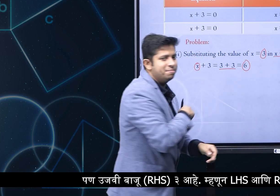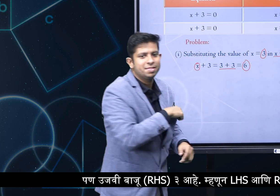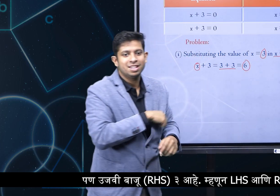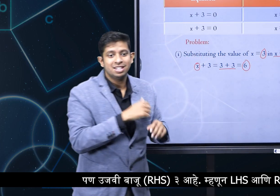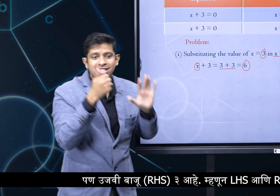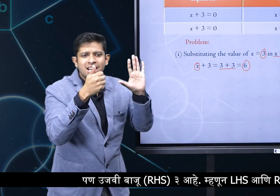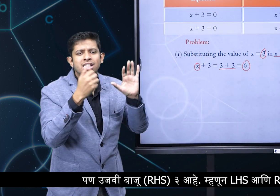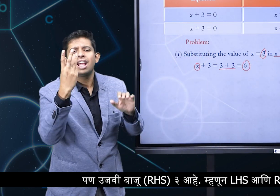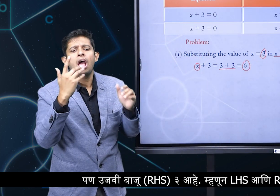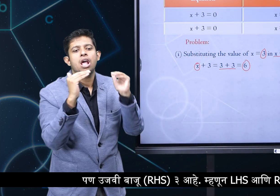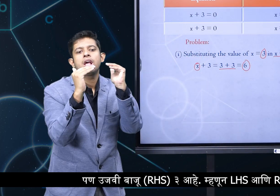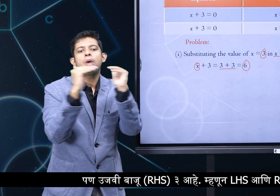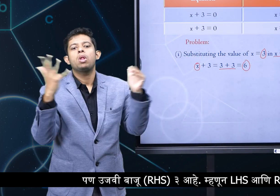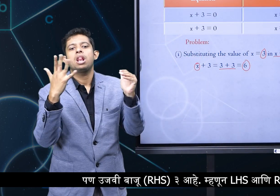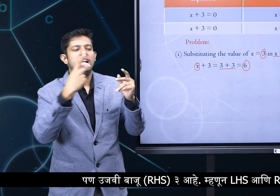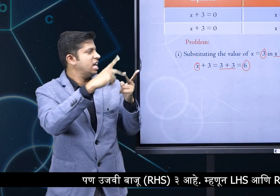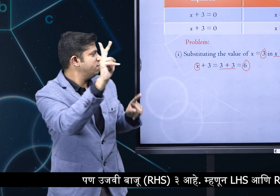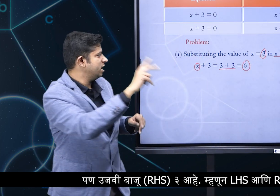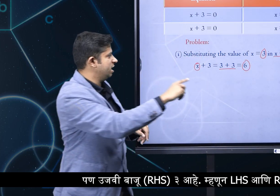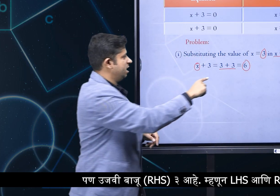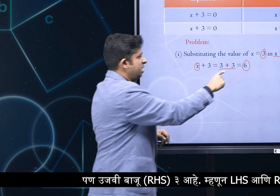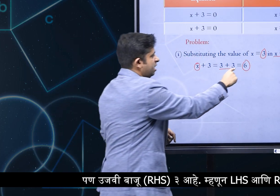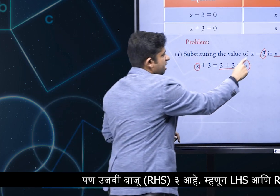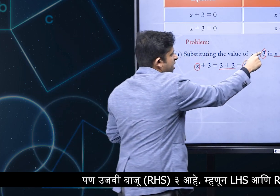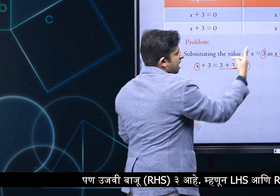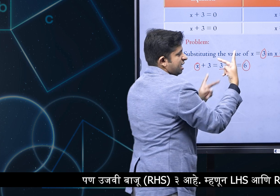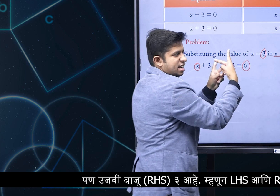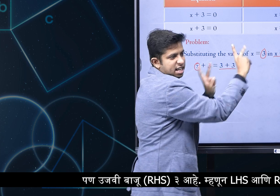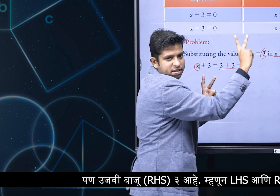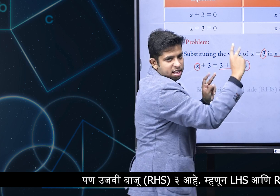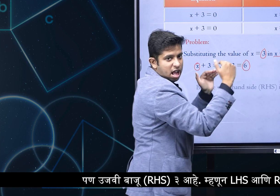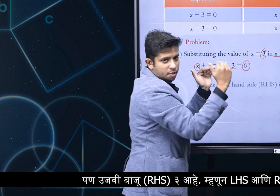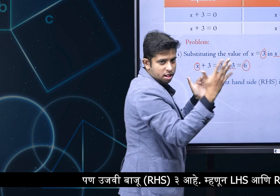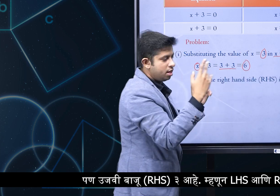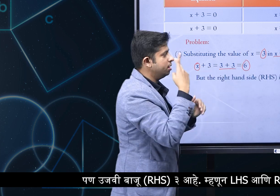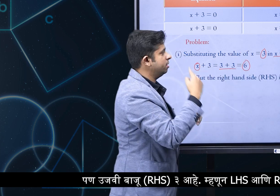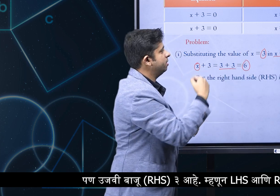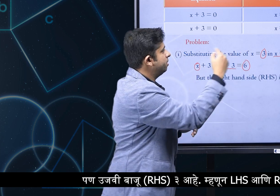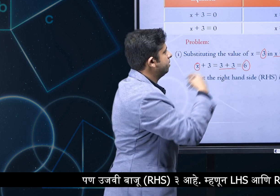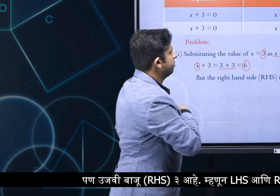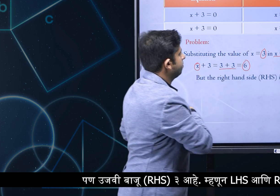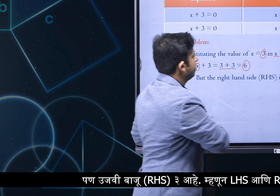पण उजवी बाजू RHS 3 आहे म्हणून LHS आणि RHS समान नाही.